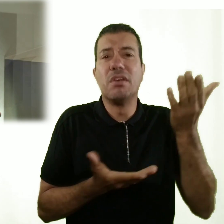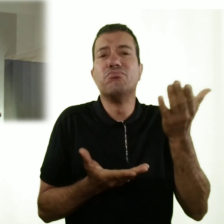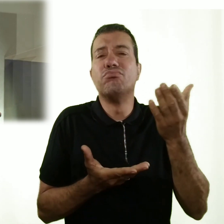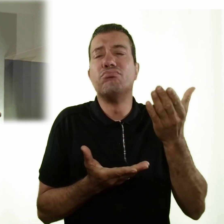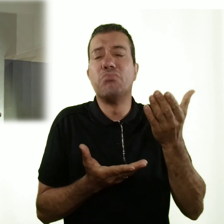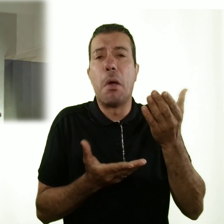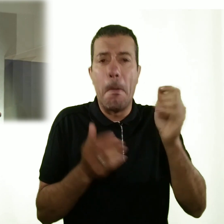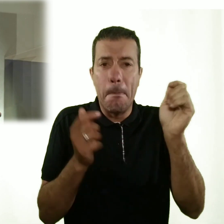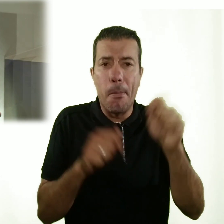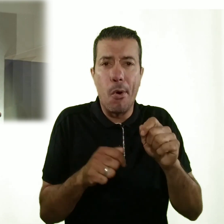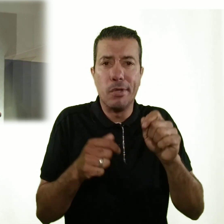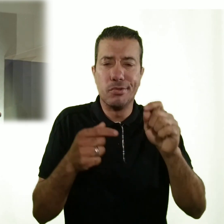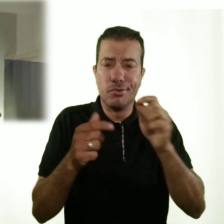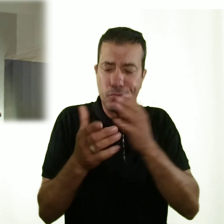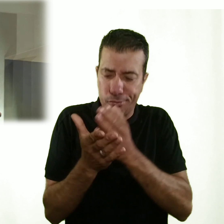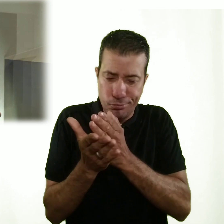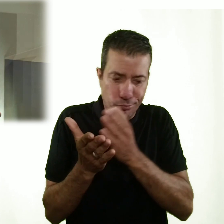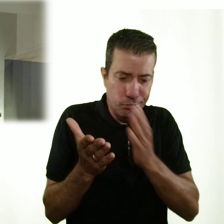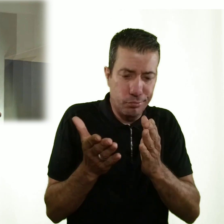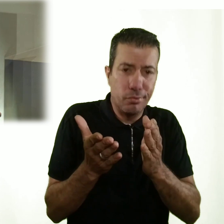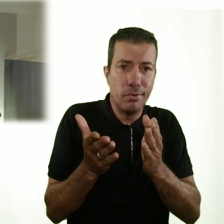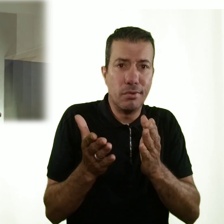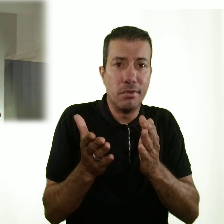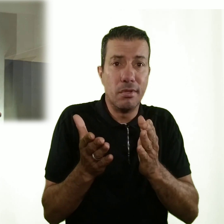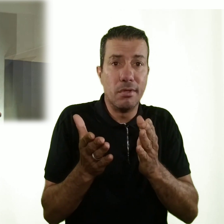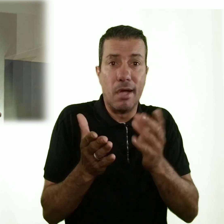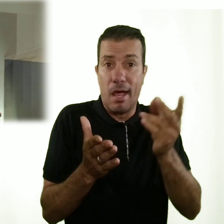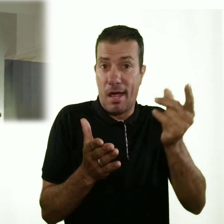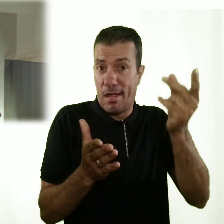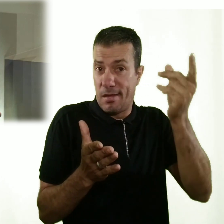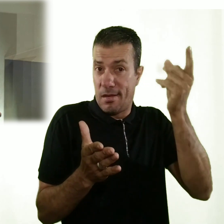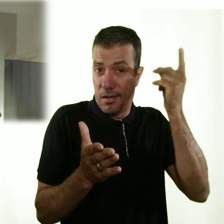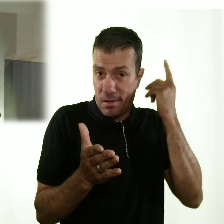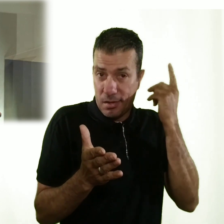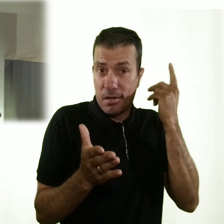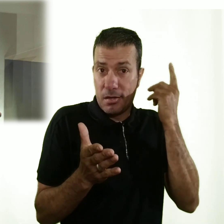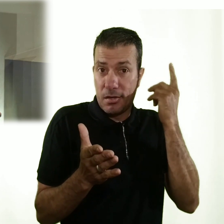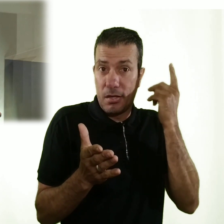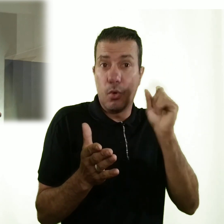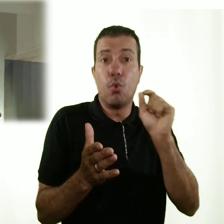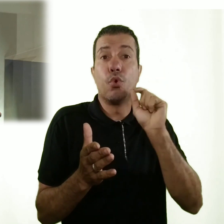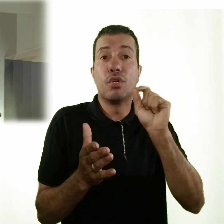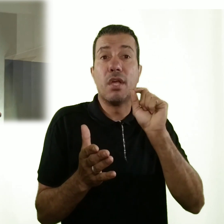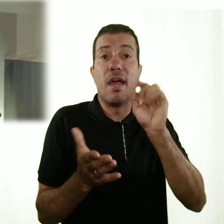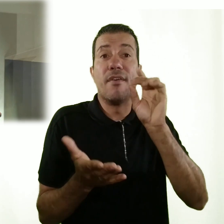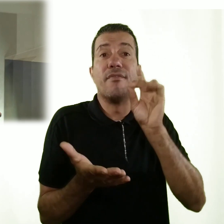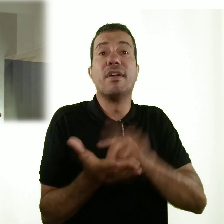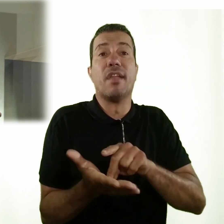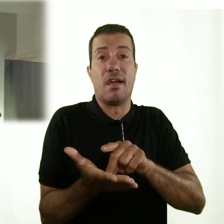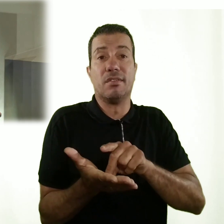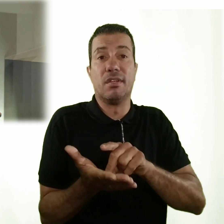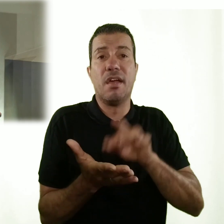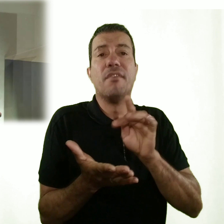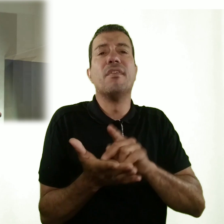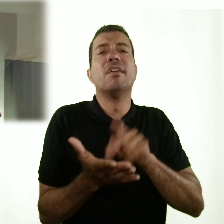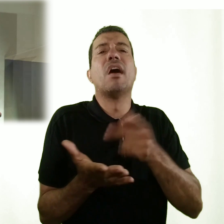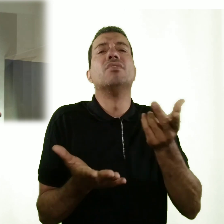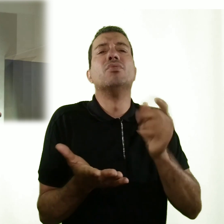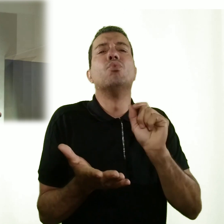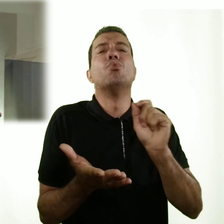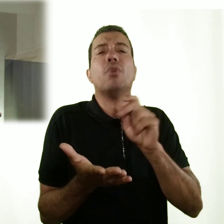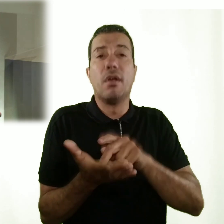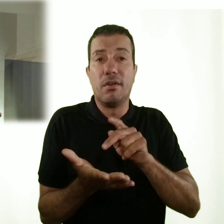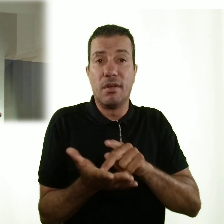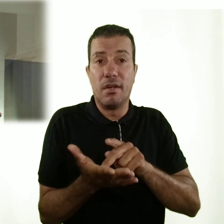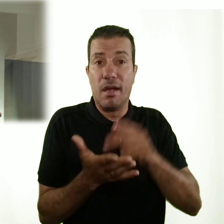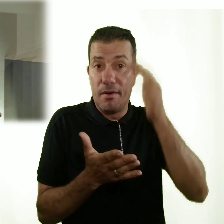dividida na seguinte parte. Antiga. O que é a verdade? Estamos em busca da verdade.